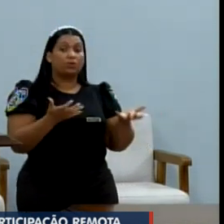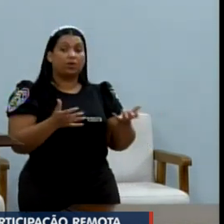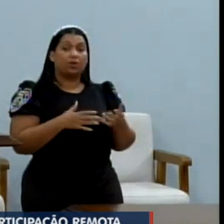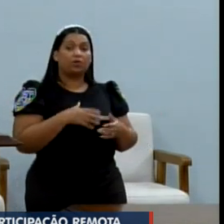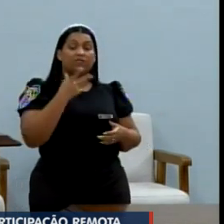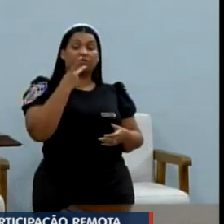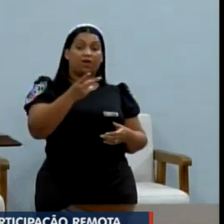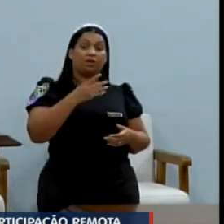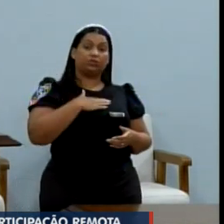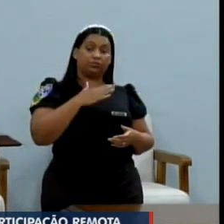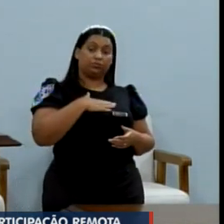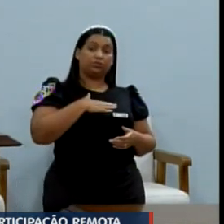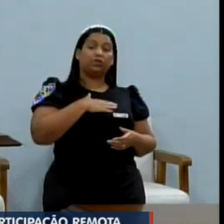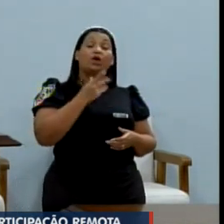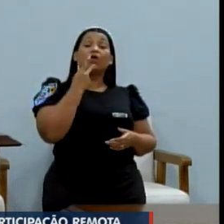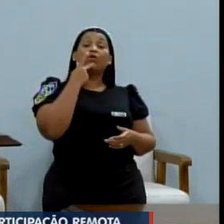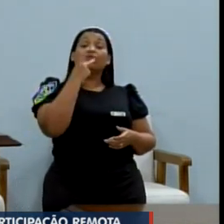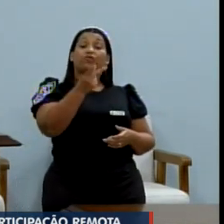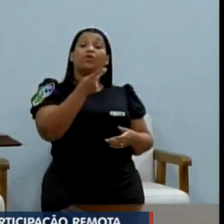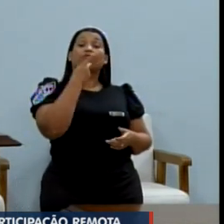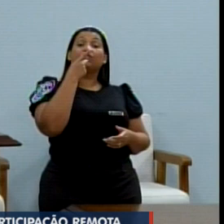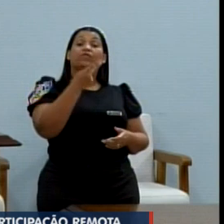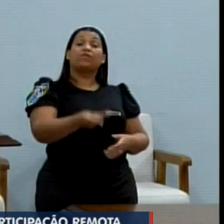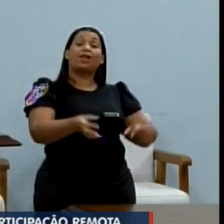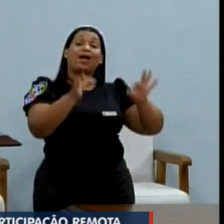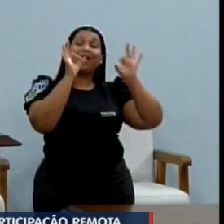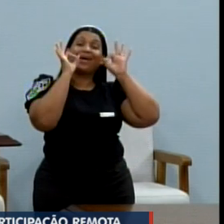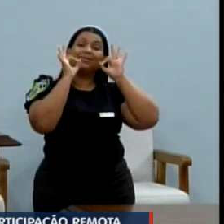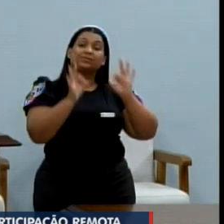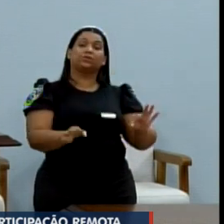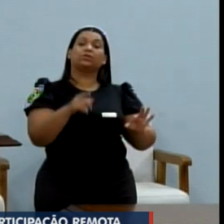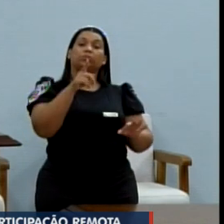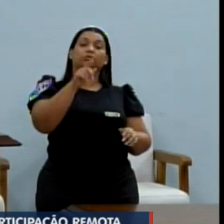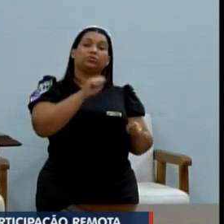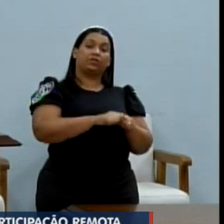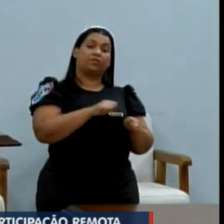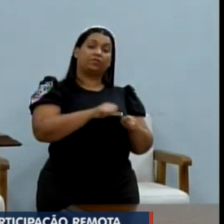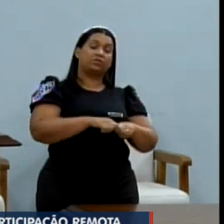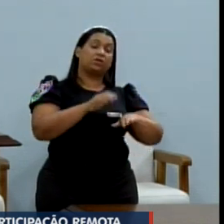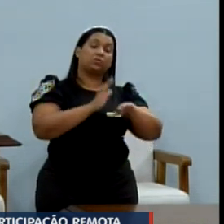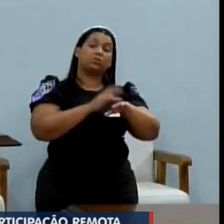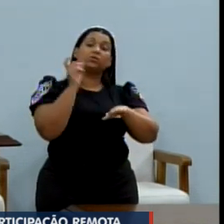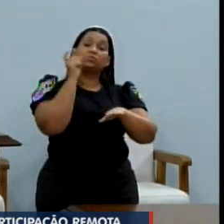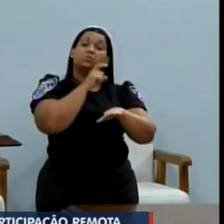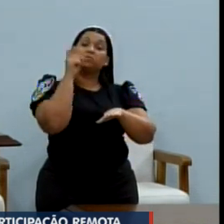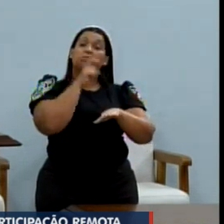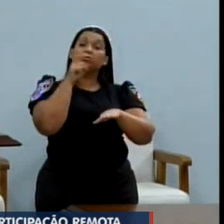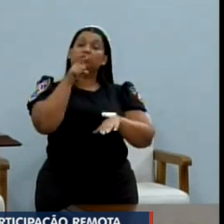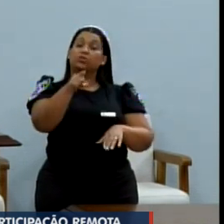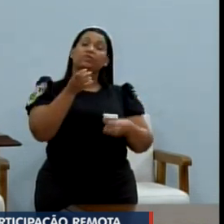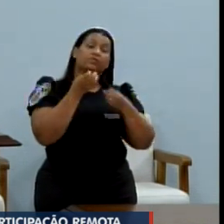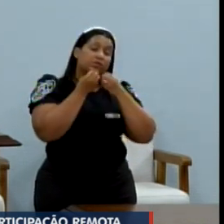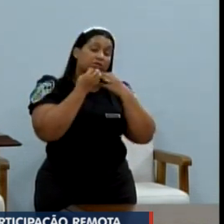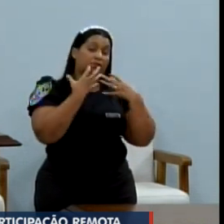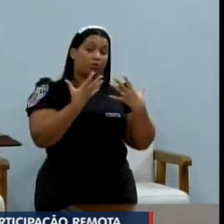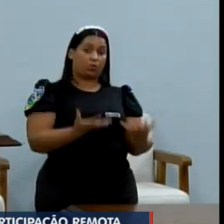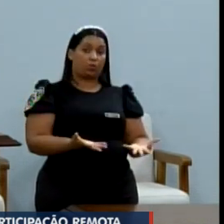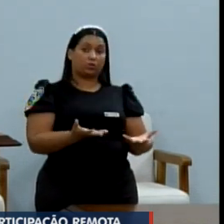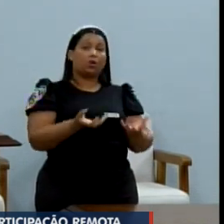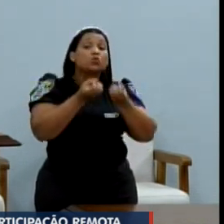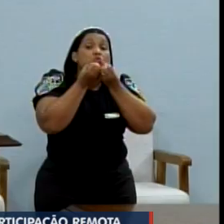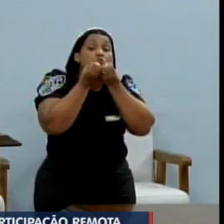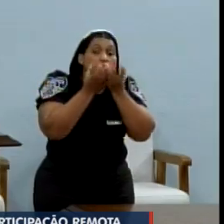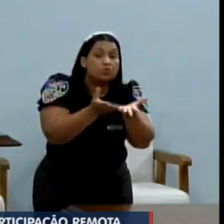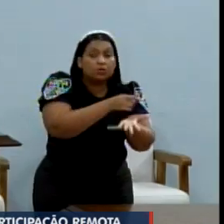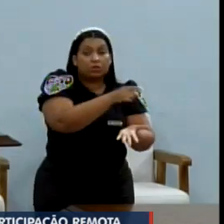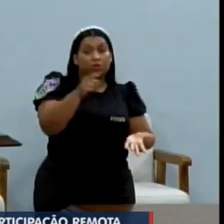falem de mim vou falar Exatamente tudo que o senhor tá fazendo e as mentiras que o Senhor tem contado pro